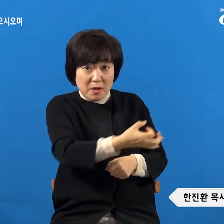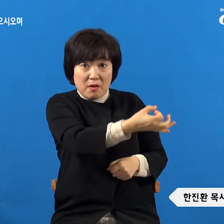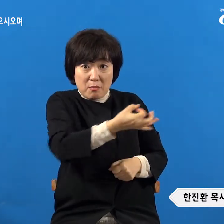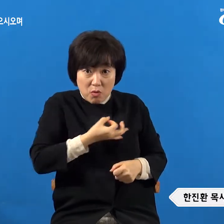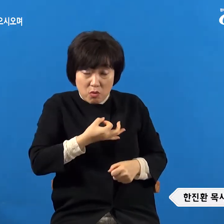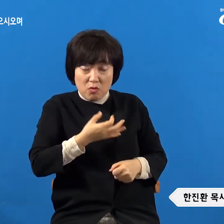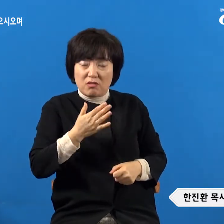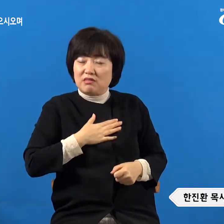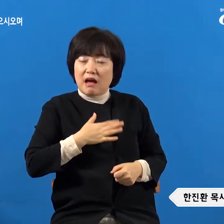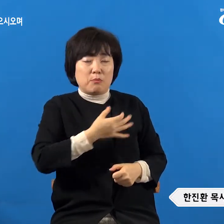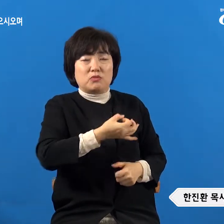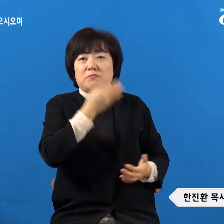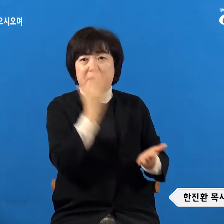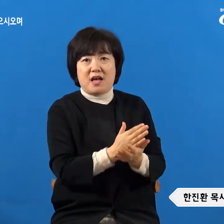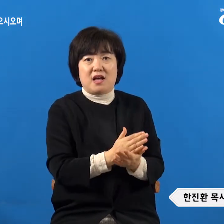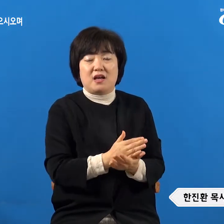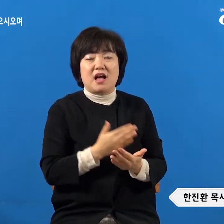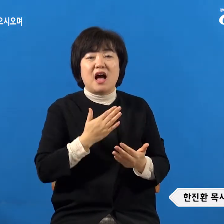보면 좋겠습니다.